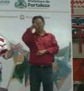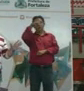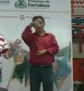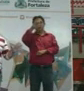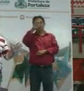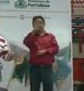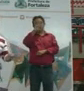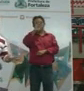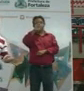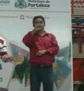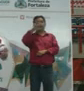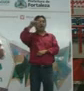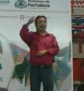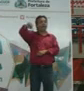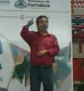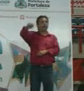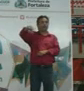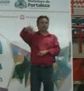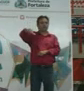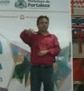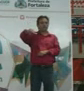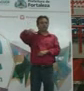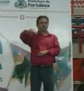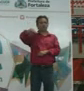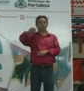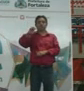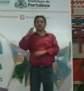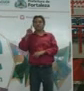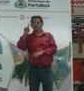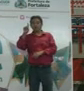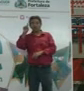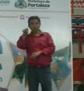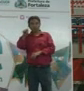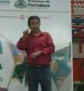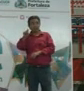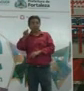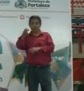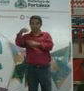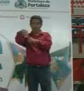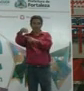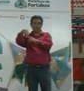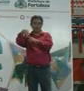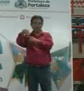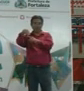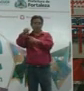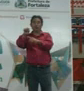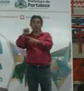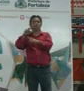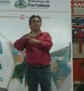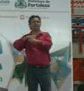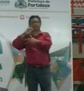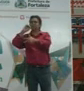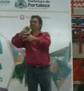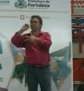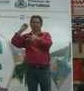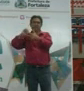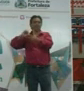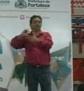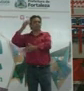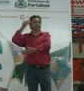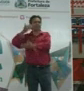Geometria analítica. A geometria analítica é uma parte da matemática que também cai muito, mas